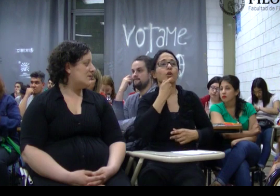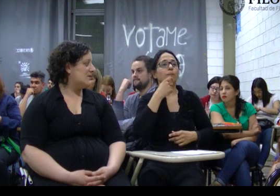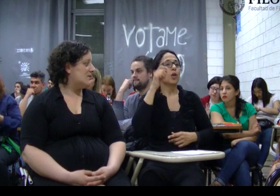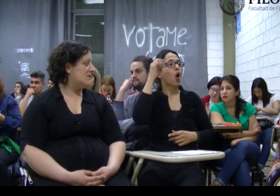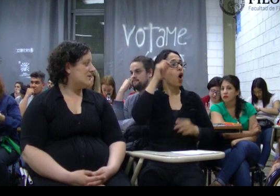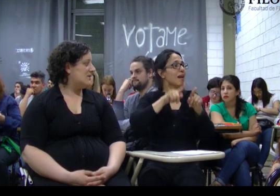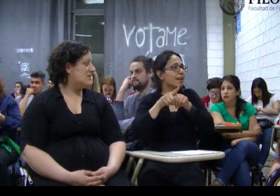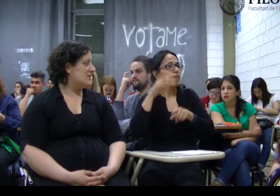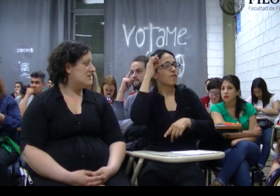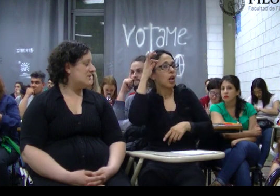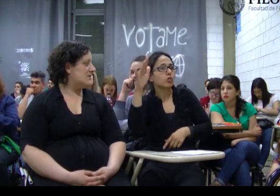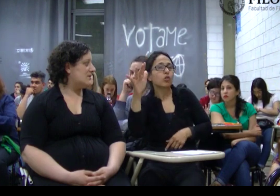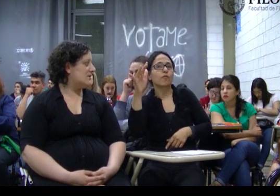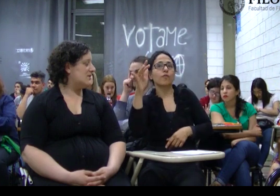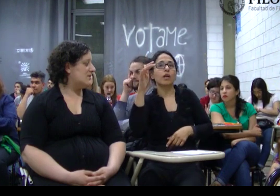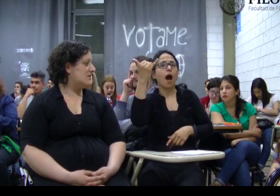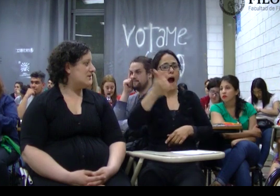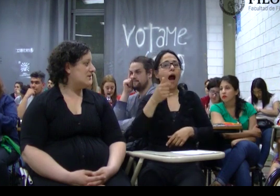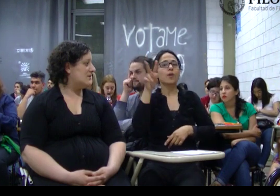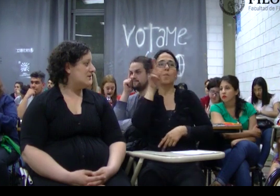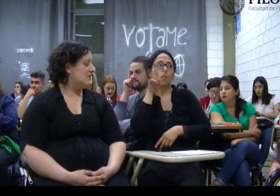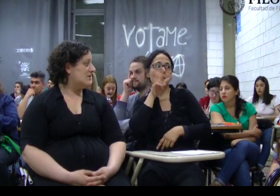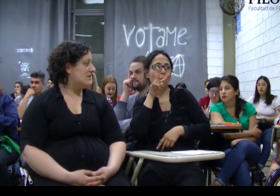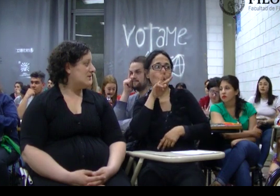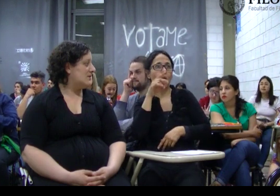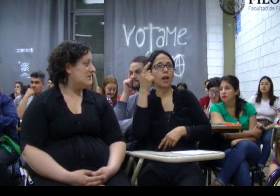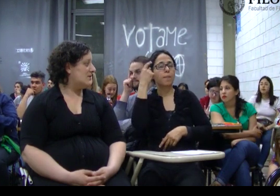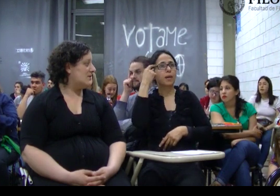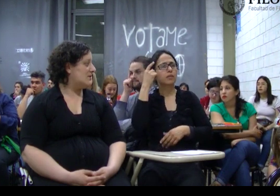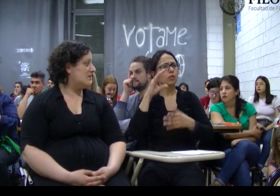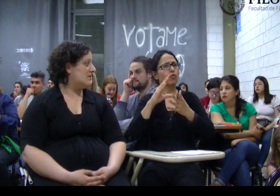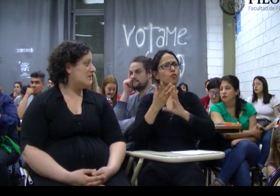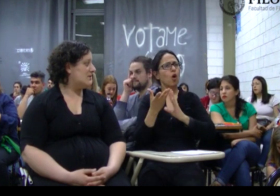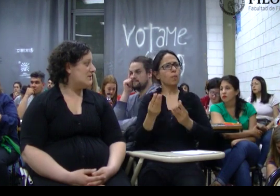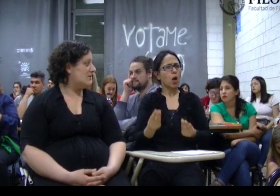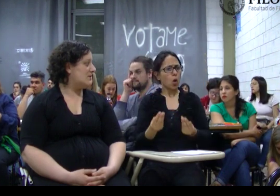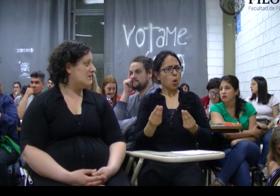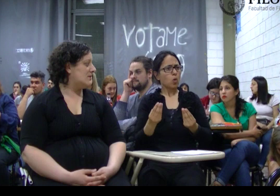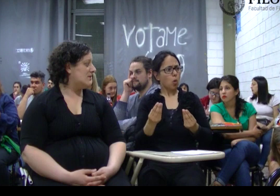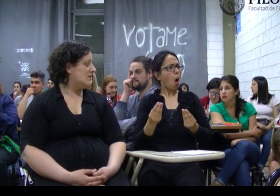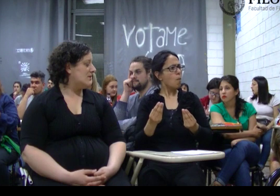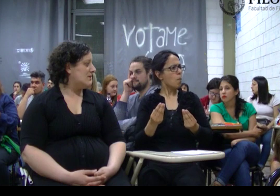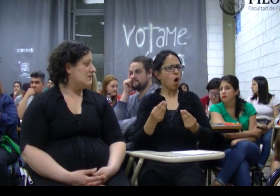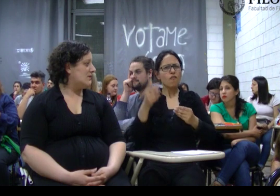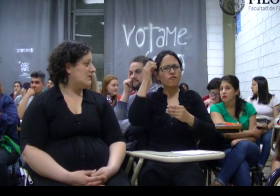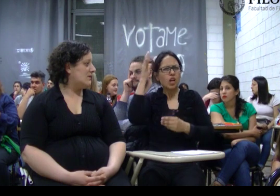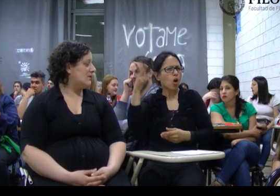equipo de chicas que están pensando en el androcentrismo en una carrera muy más